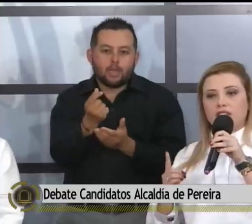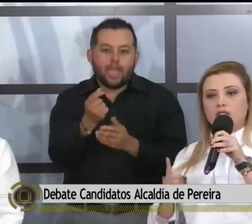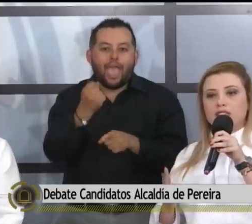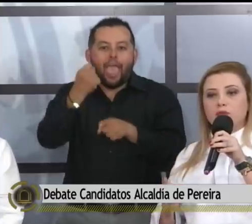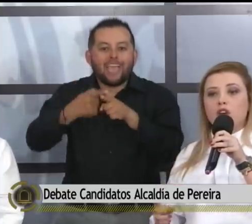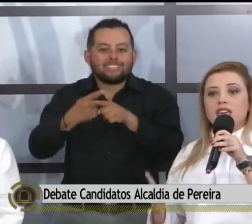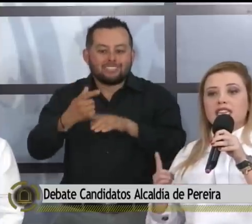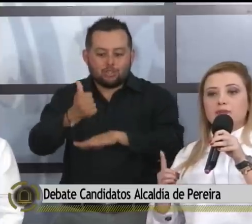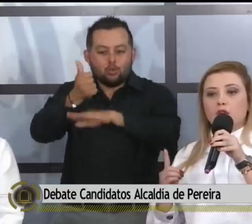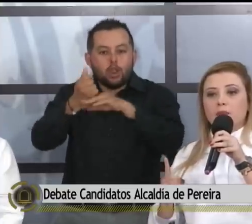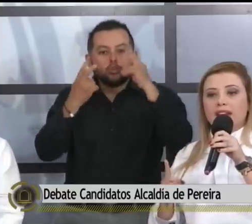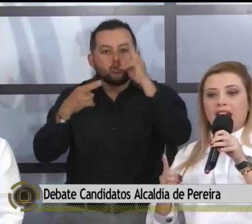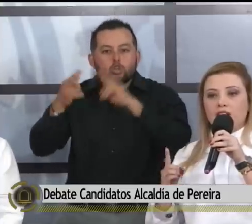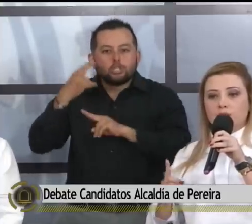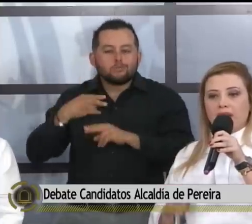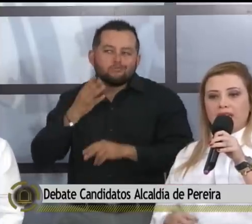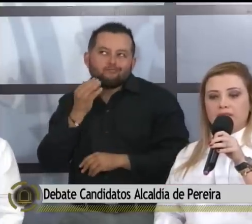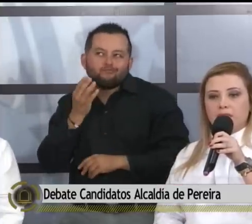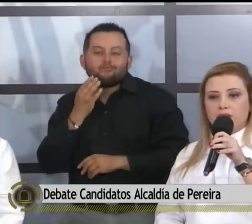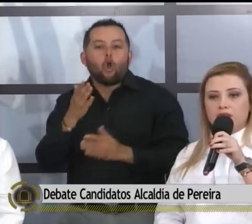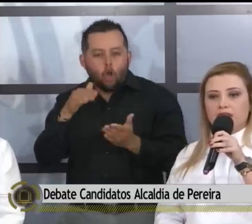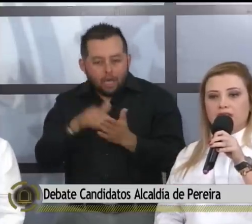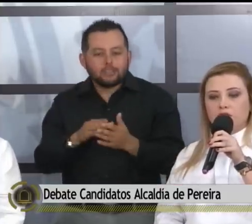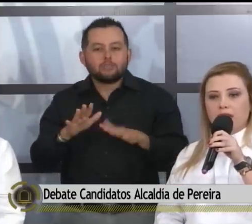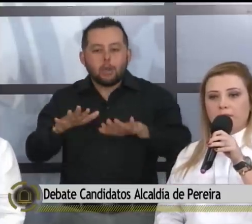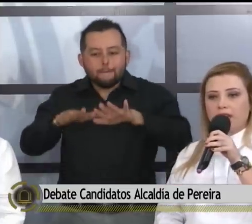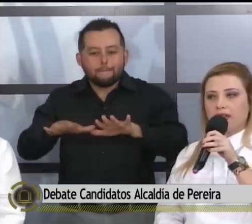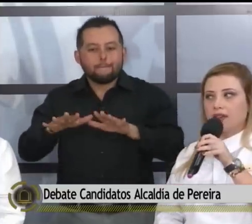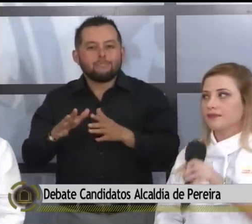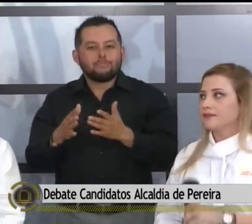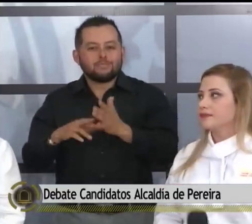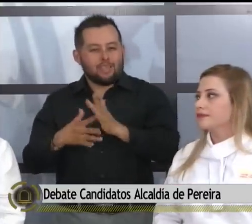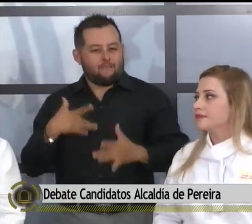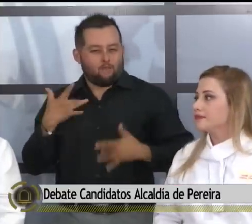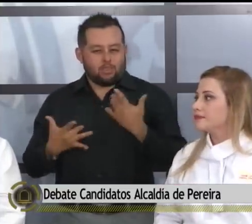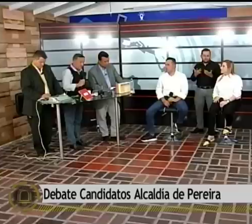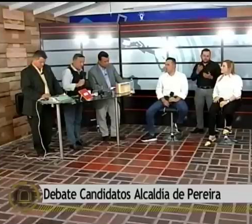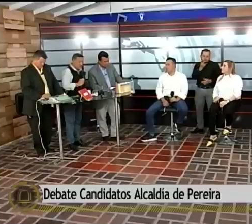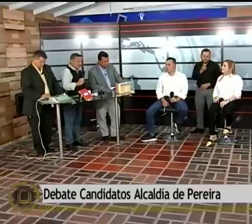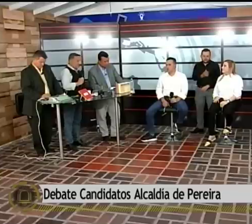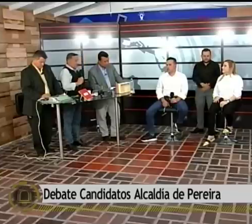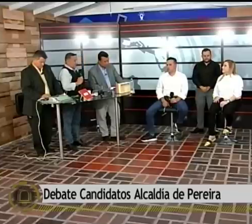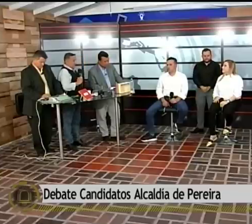exdirectora de turismo, y es volver a los parques vivos en la ciudad de Pereira. Gracias.